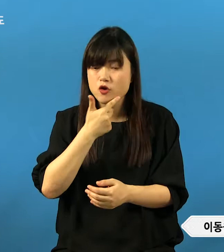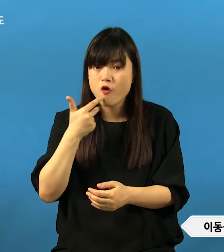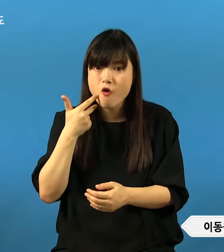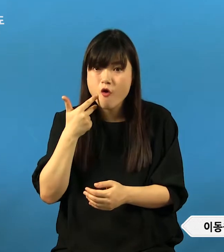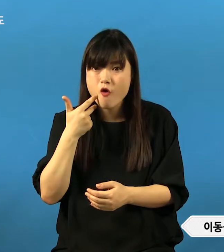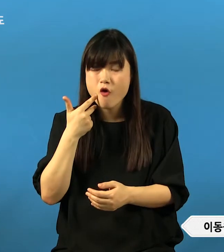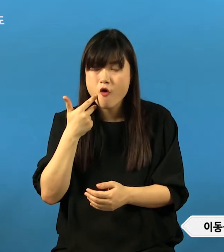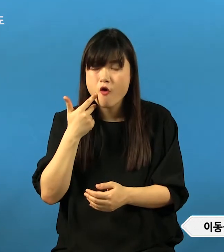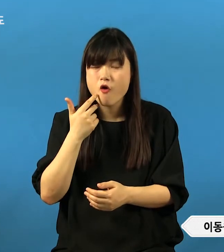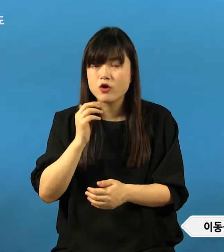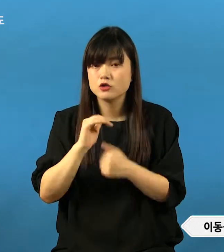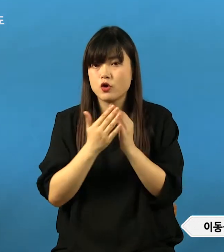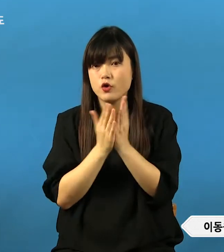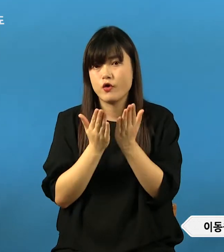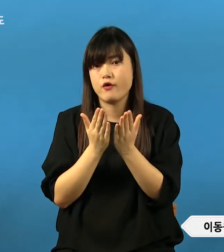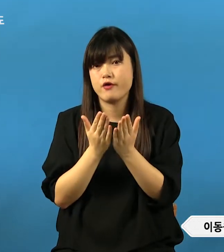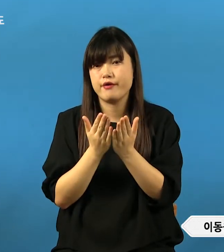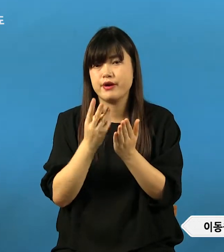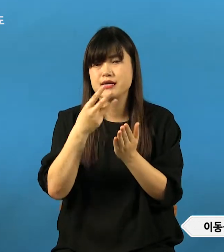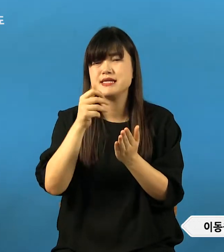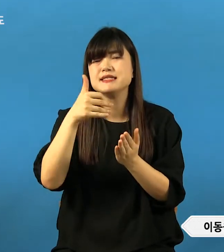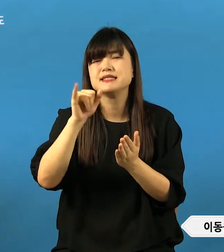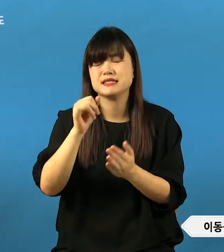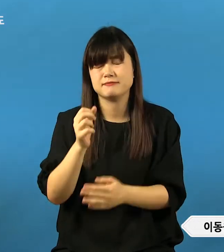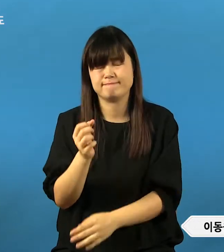성경에는 richly bless,